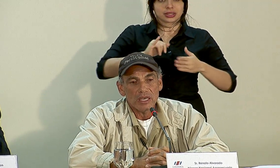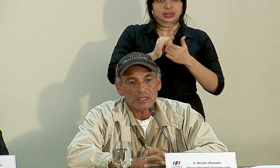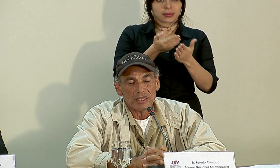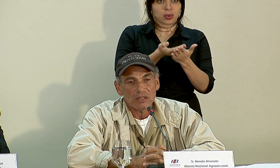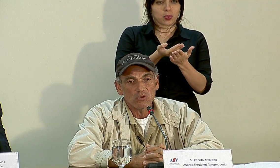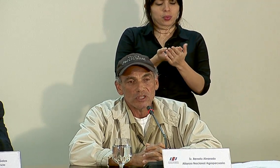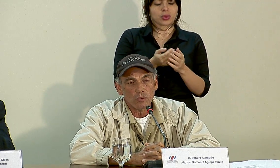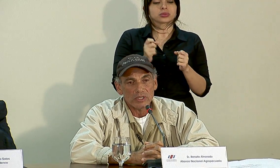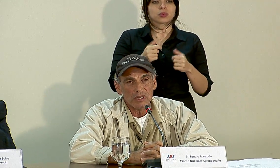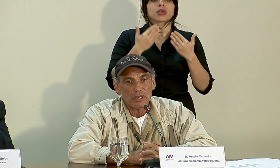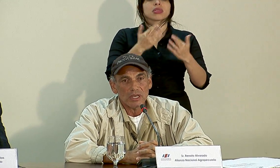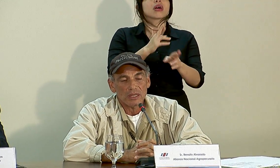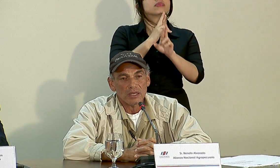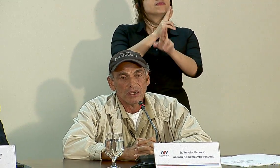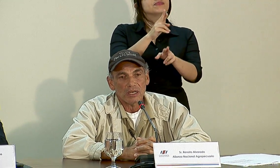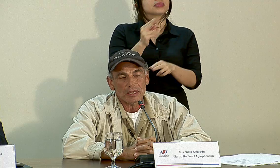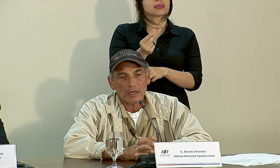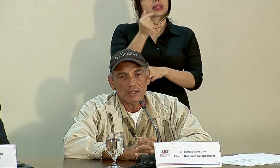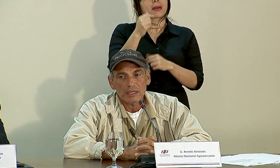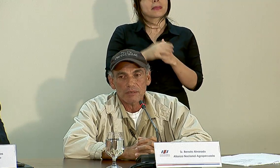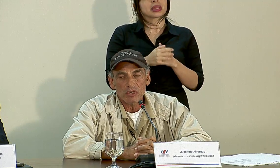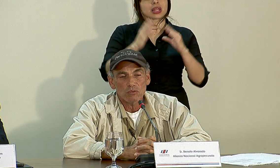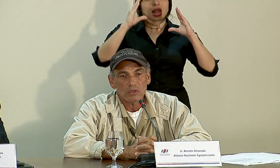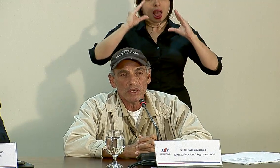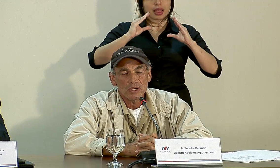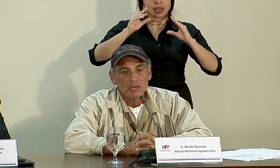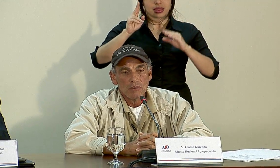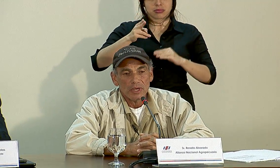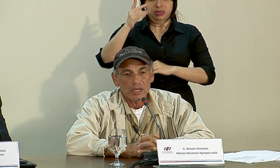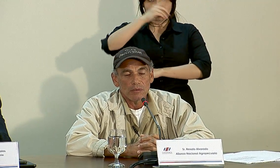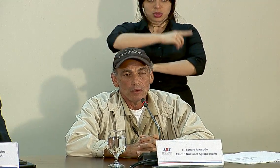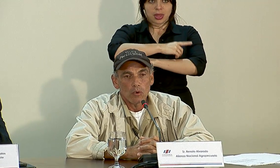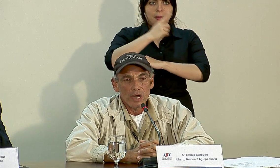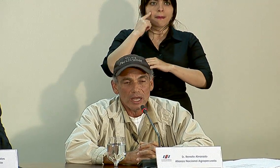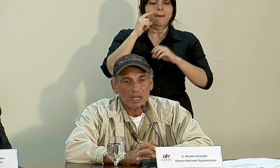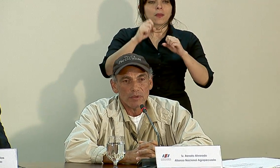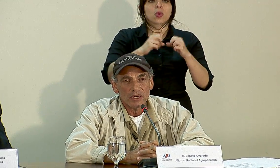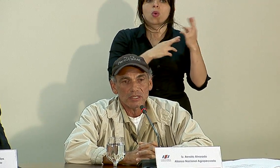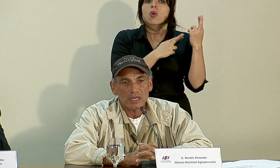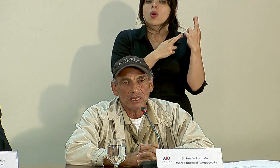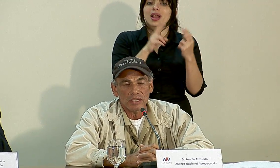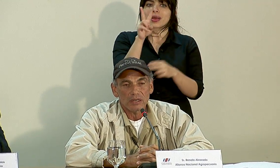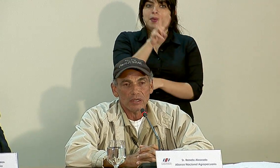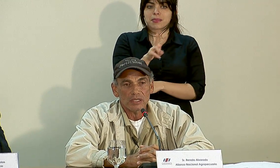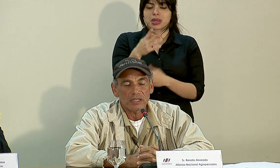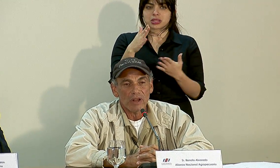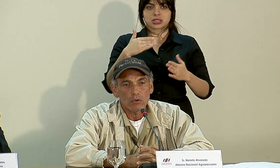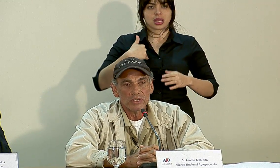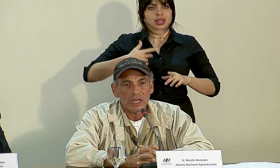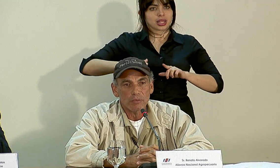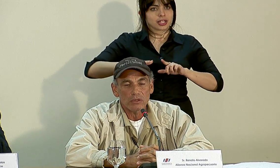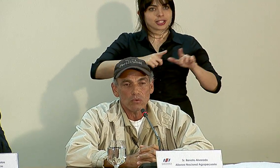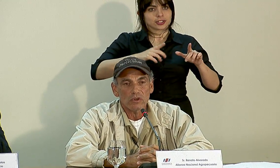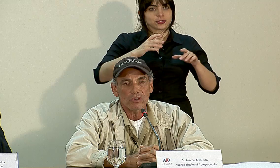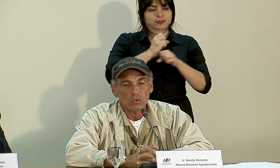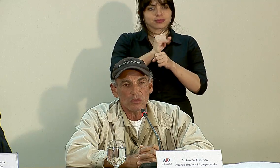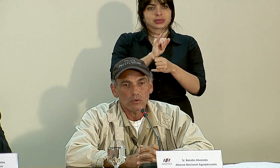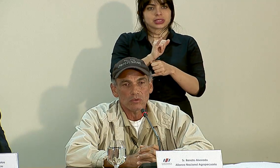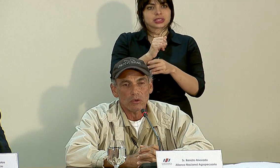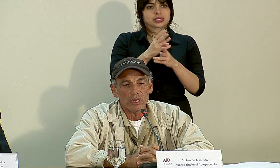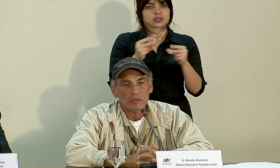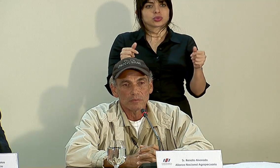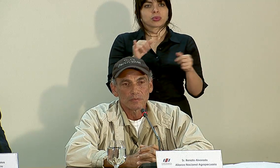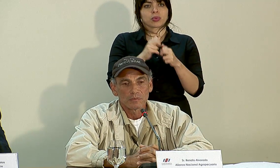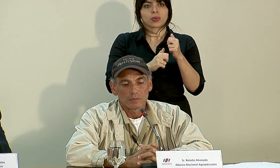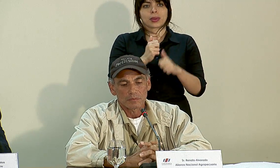propuestas y estar dando respuesta inmediata en la tarde de ese mismo día para el, ojalá el viernes ya tener cerrado este capítulo y resuelto